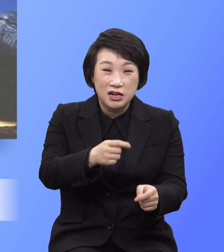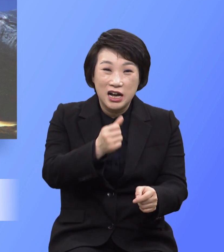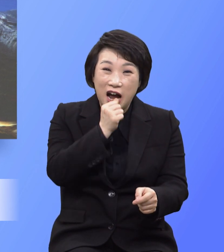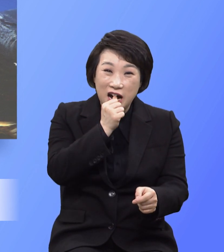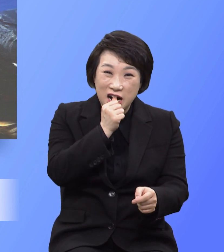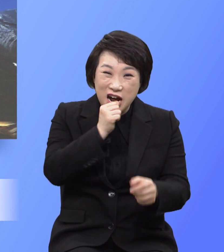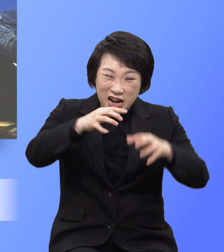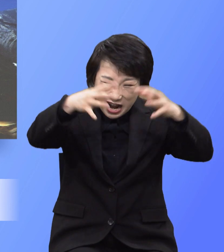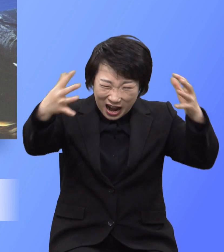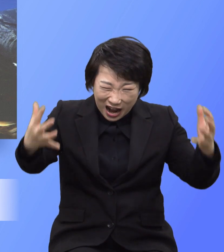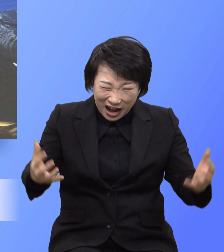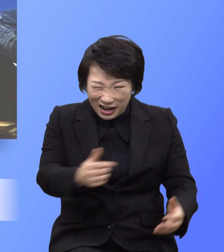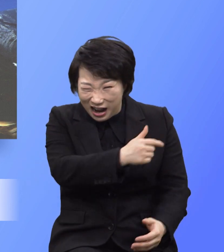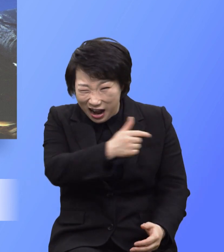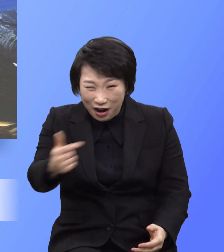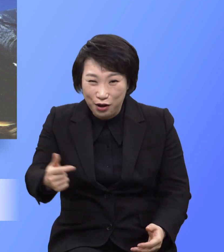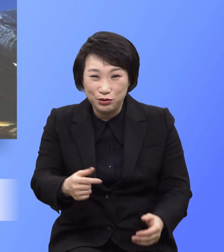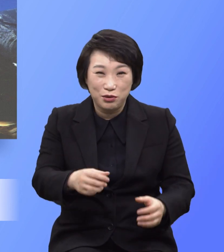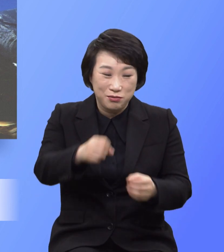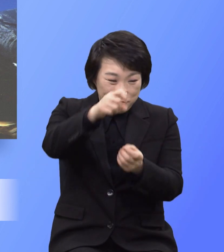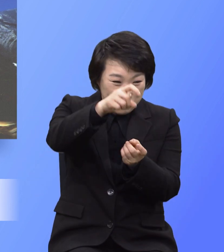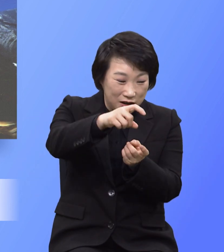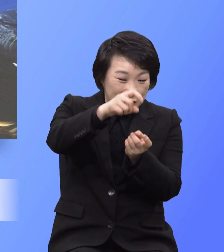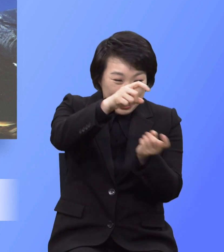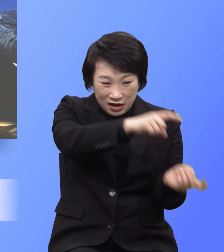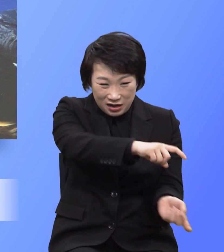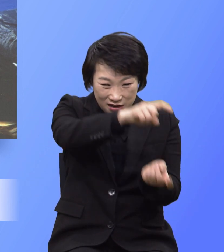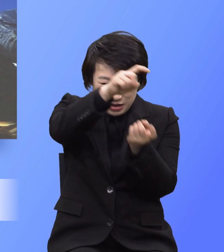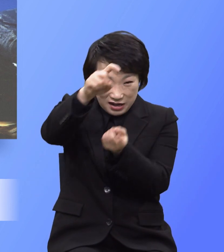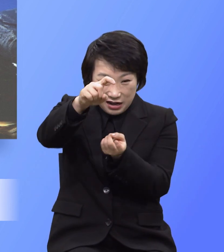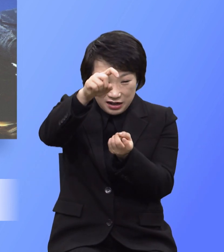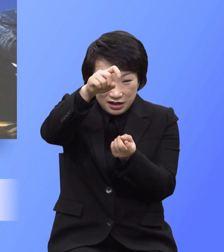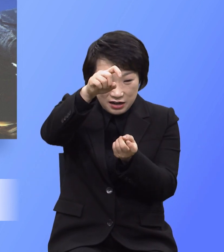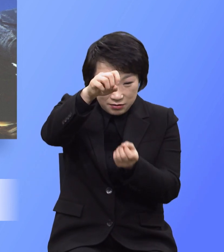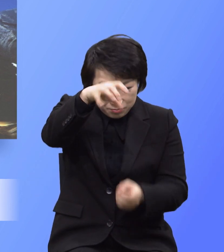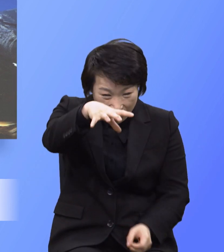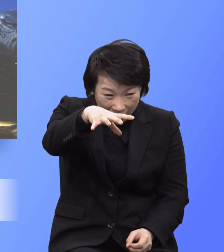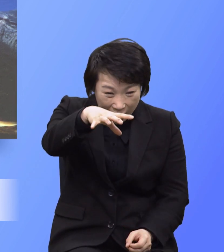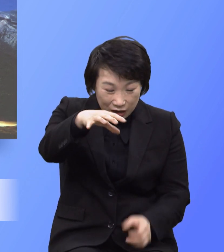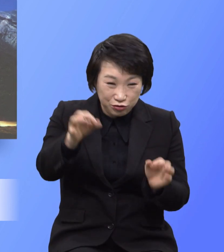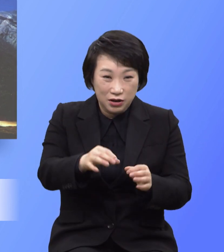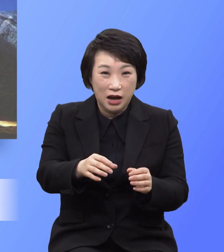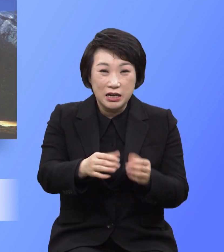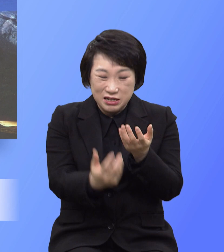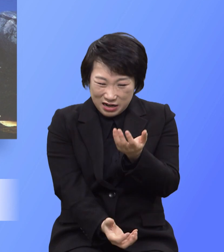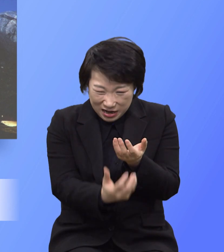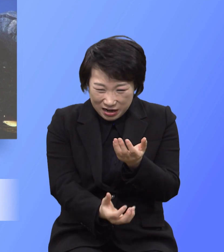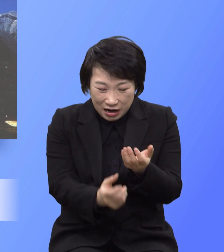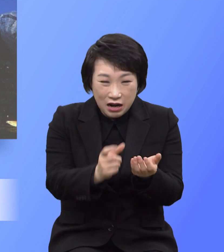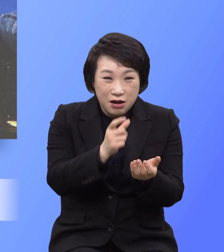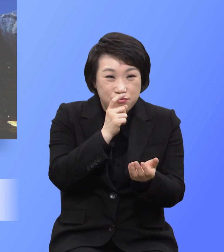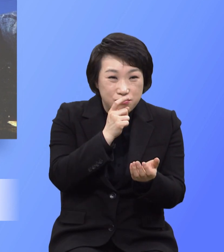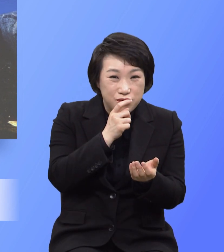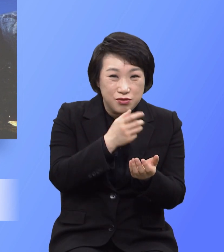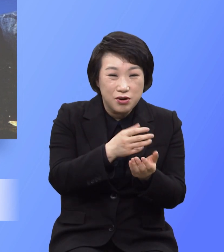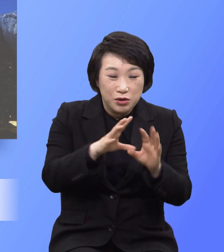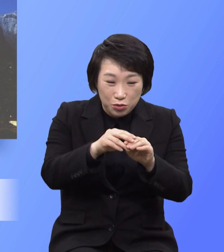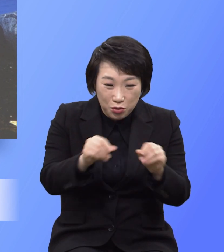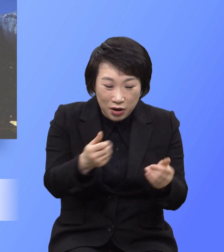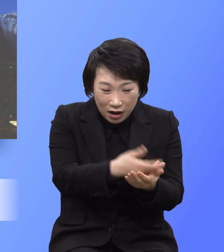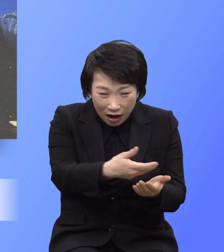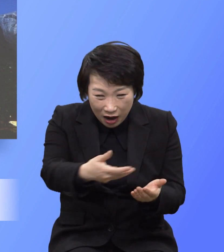이런 덩어리도 집어넣으면 순간에 물로 싹 녹아서 내려가는 온도가